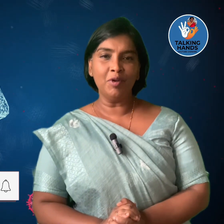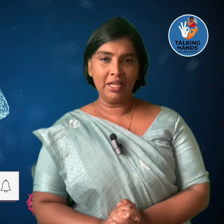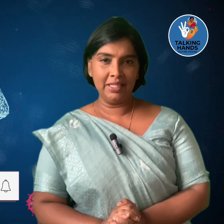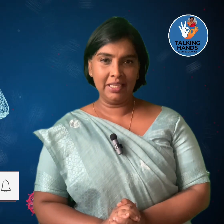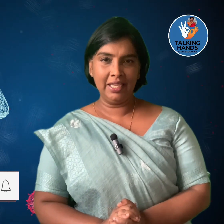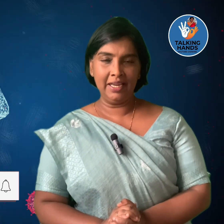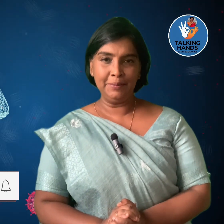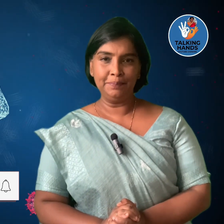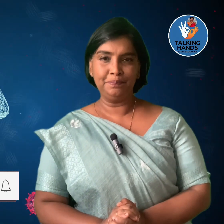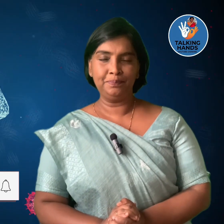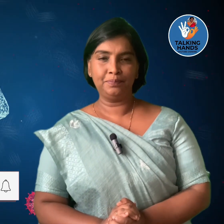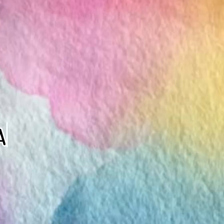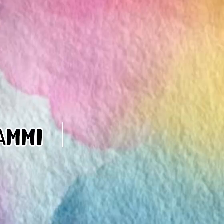මොකක්ද කියලා.